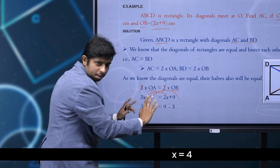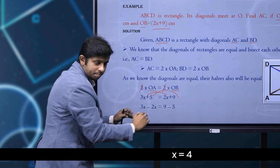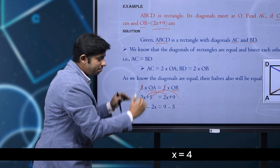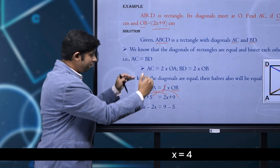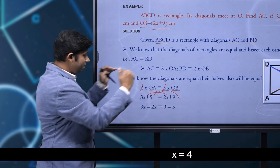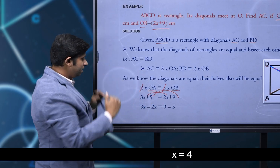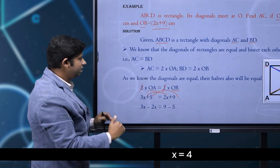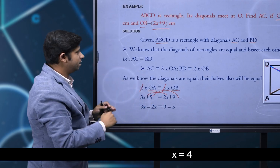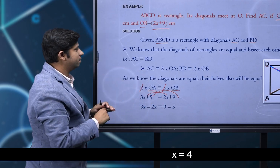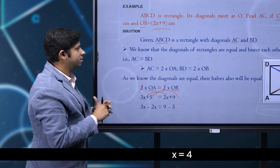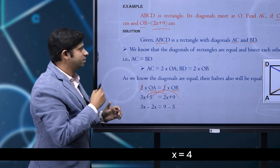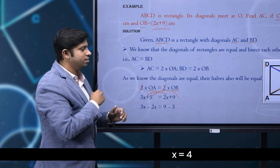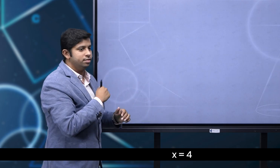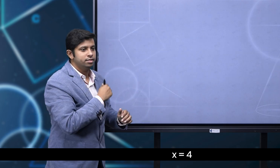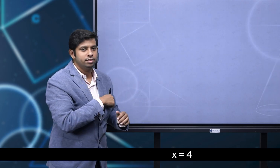X is equal to 4.